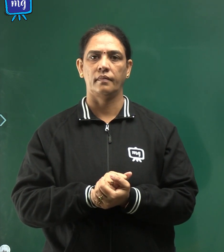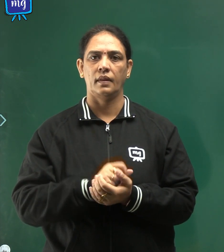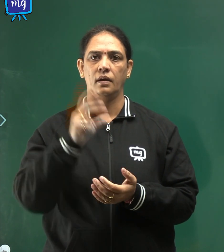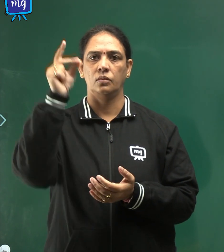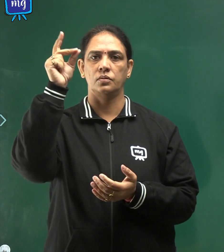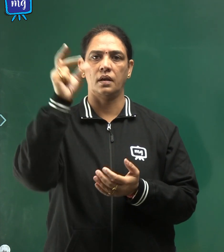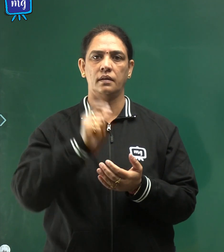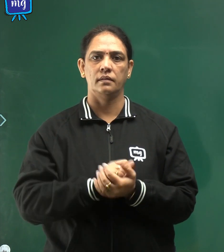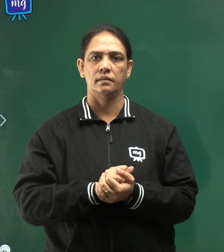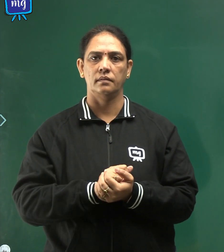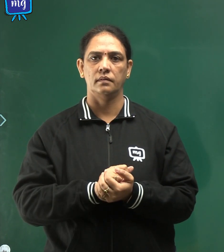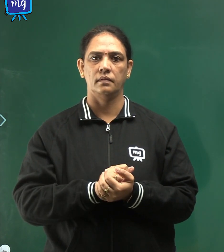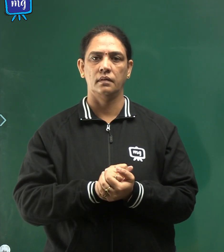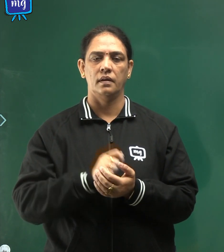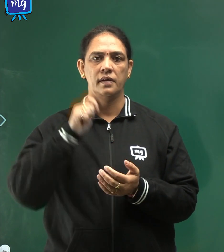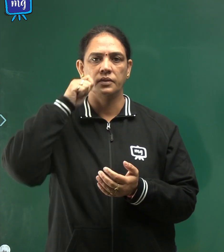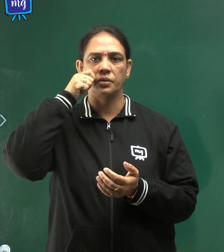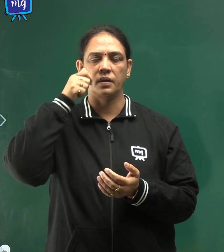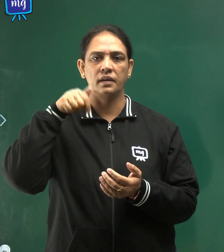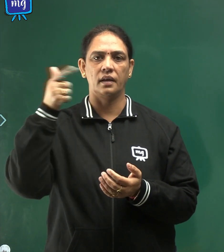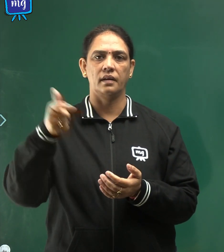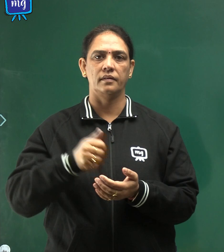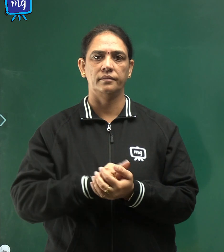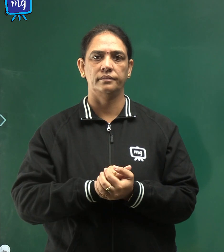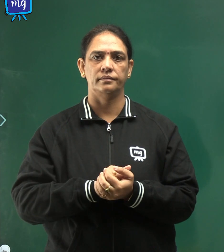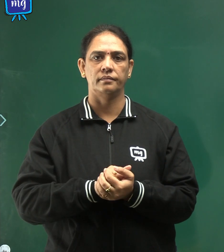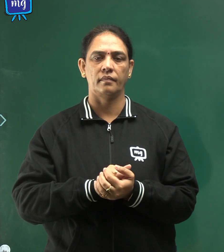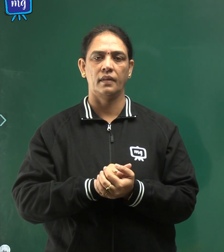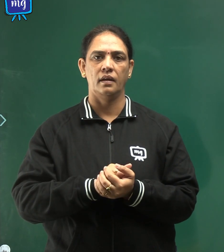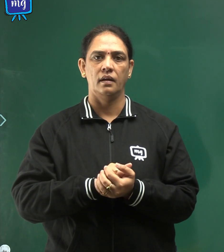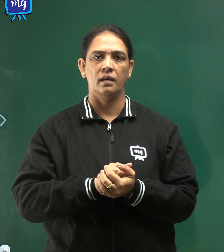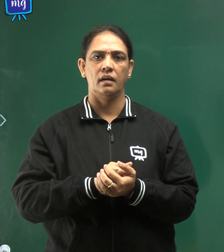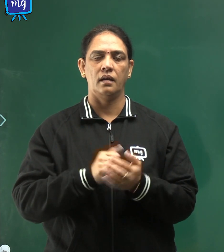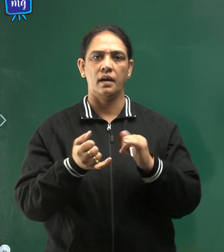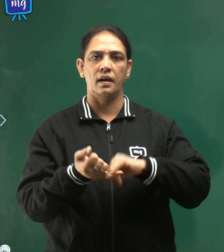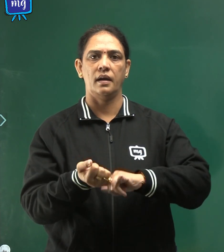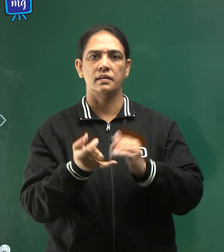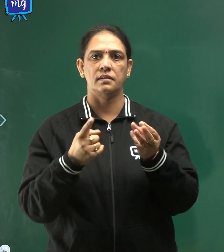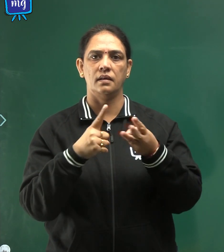दूसरा, चॉकलेट के त्रिज्य खंड का